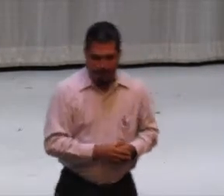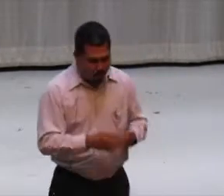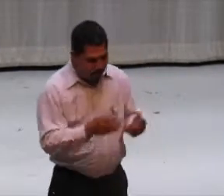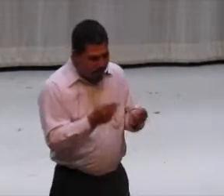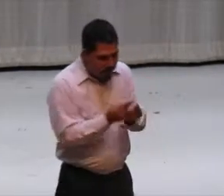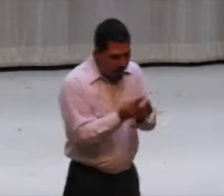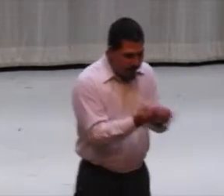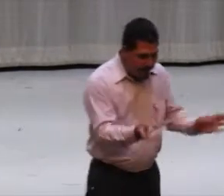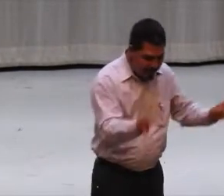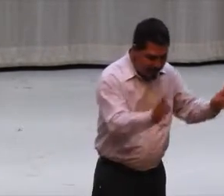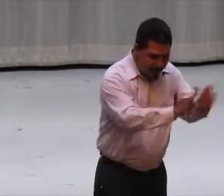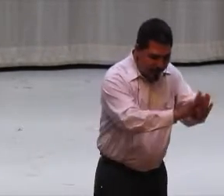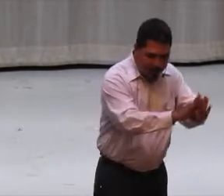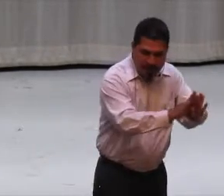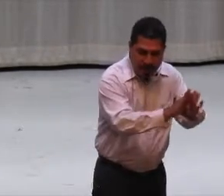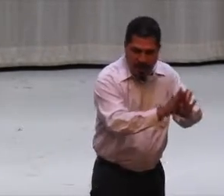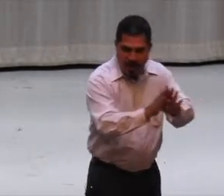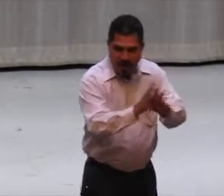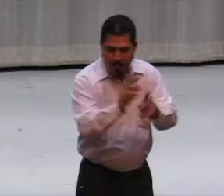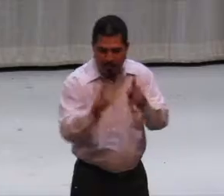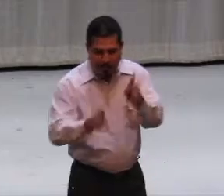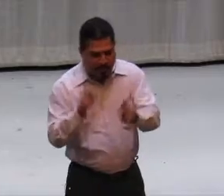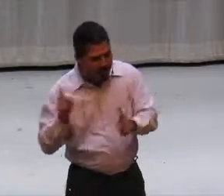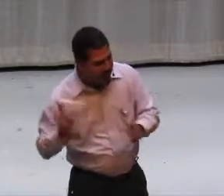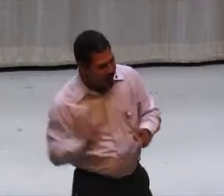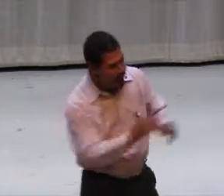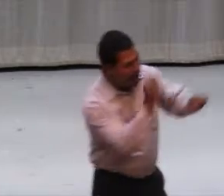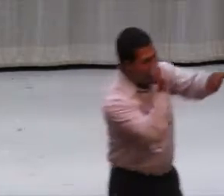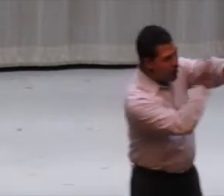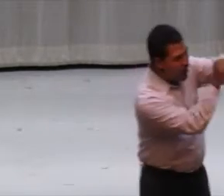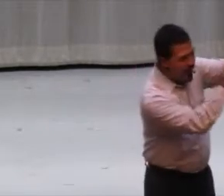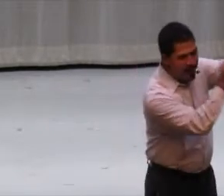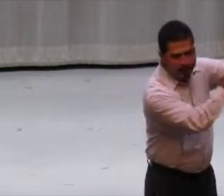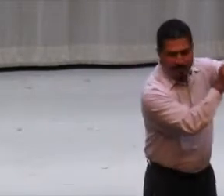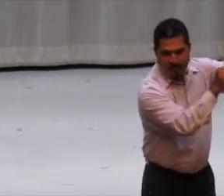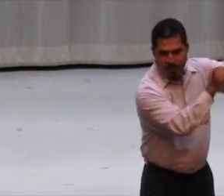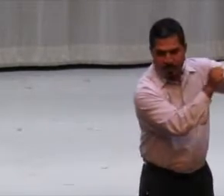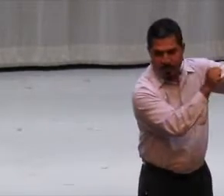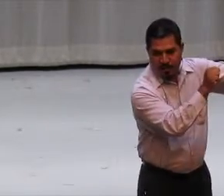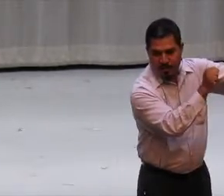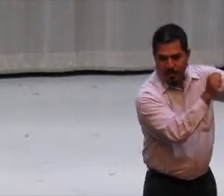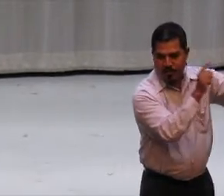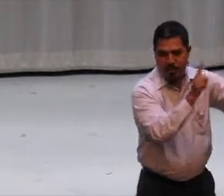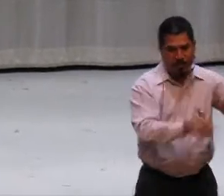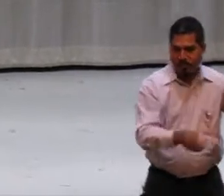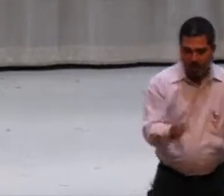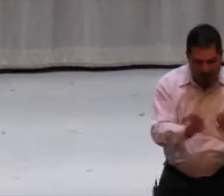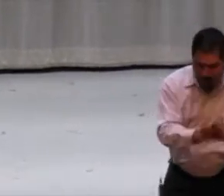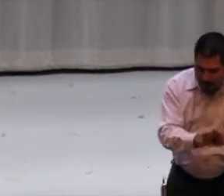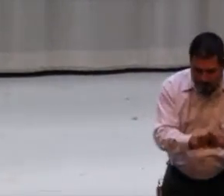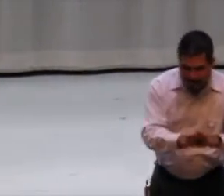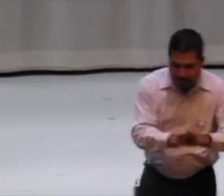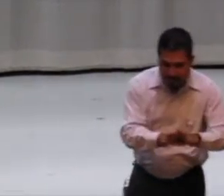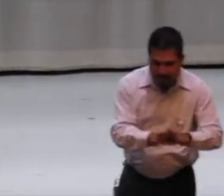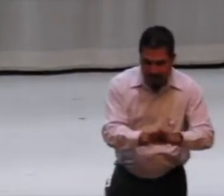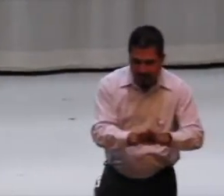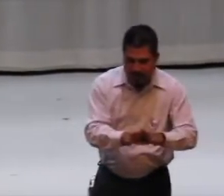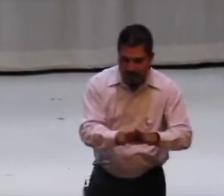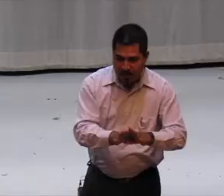Cuando ya Noé había cerrado la puerta, muchas personas ya llegaron ahí para tocar, y ya no podía abrir.